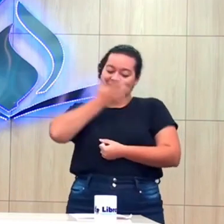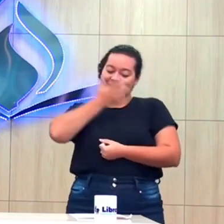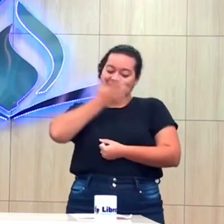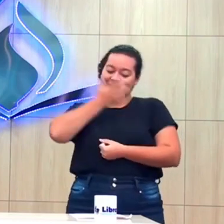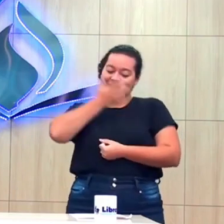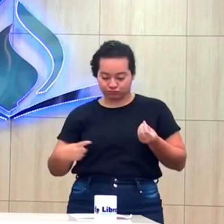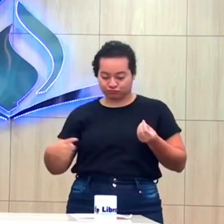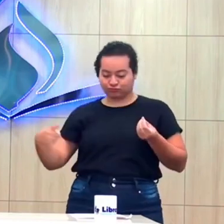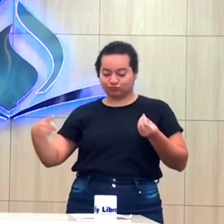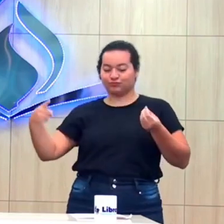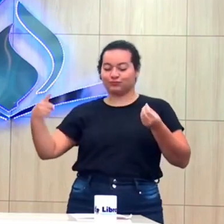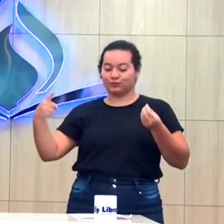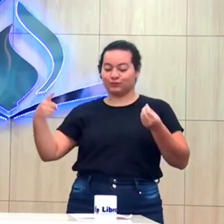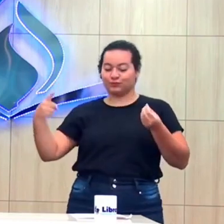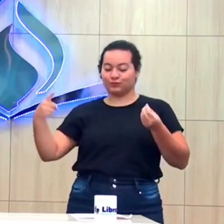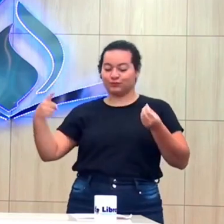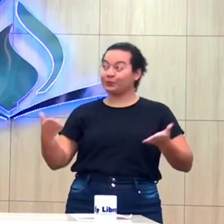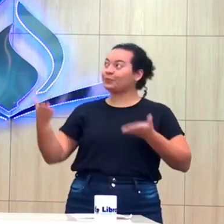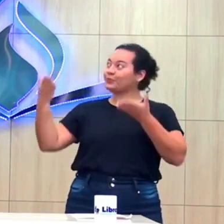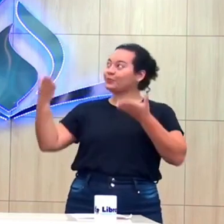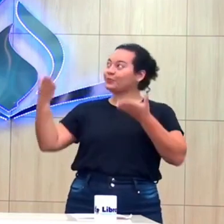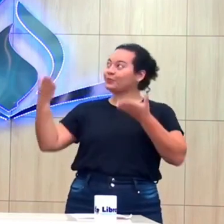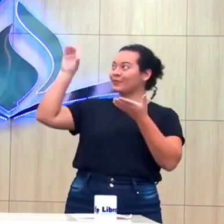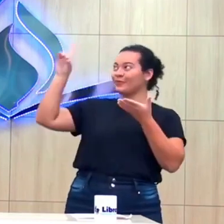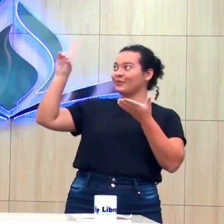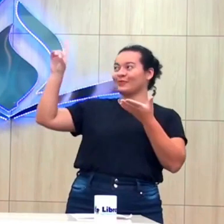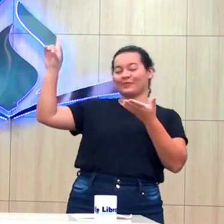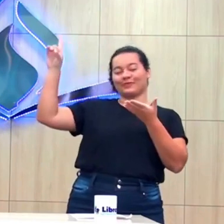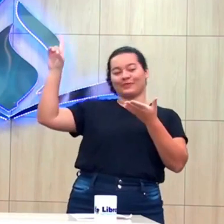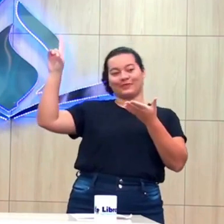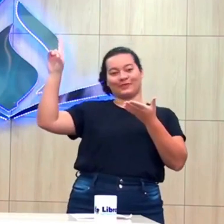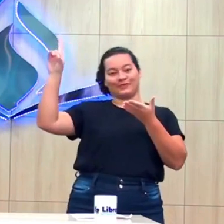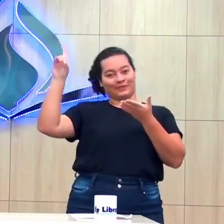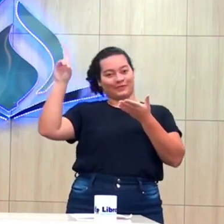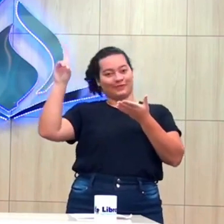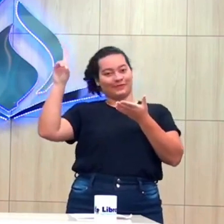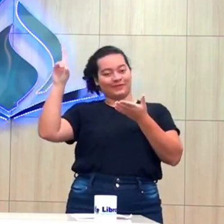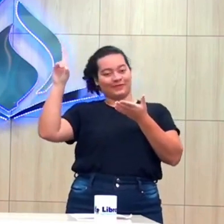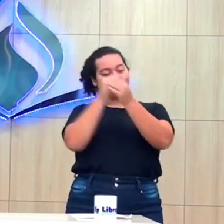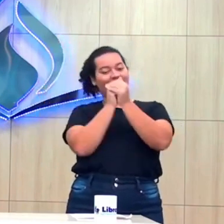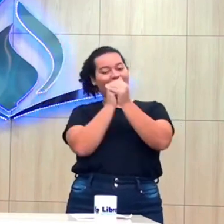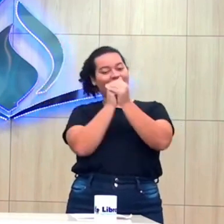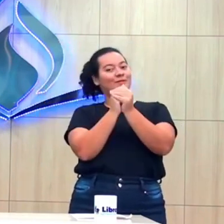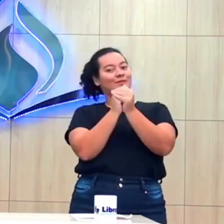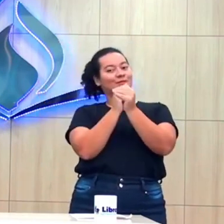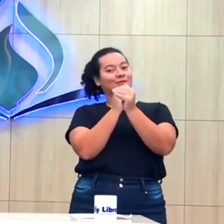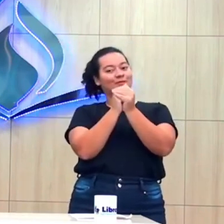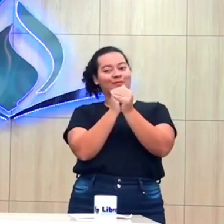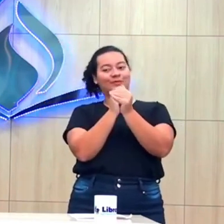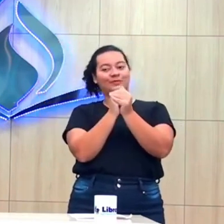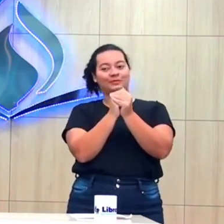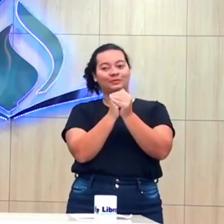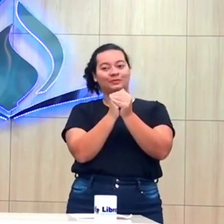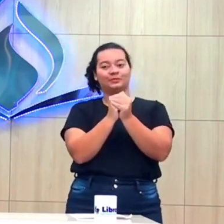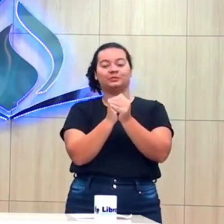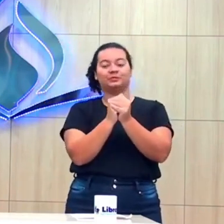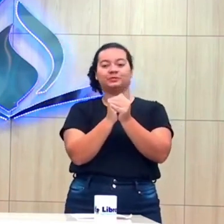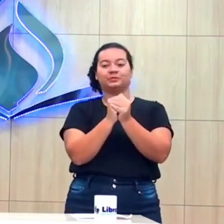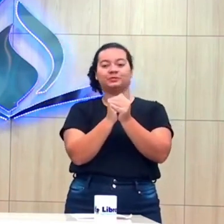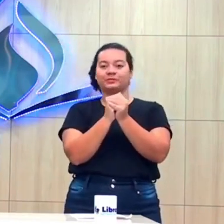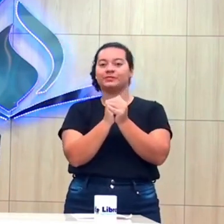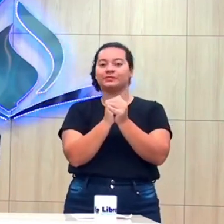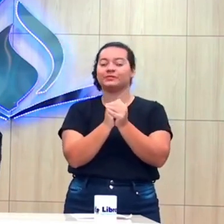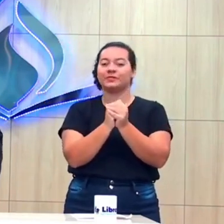e habitarei na casa do Senhor por longos dias. Amém. Quero louvar a Deus por